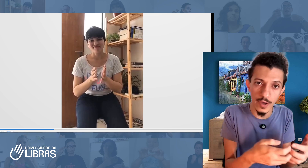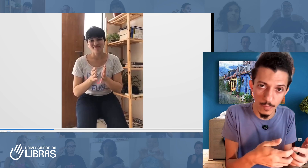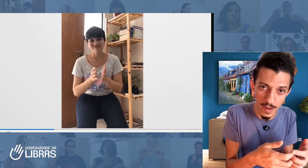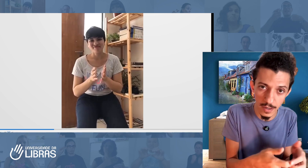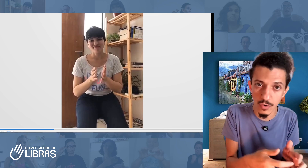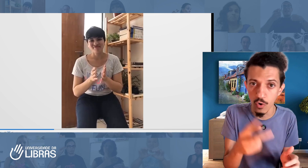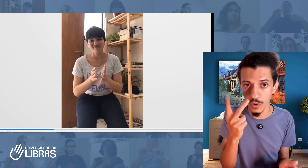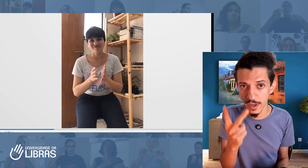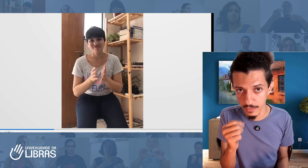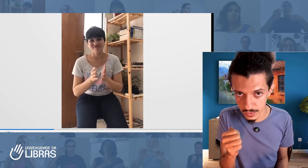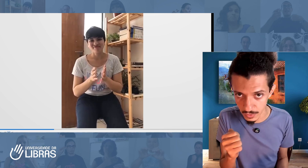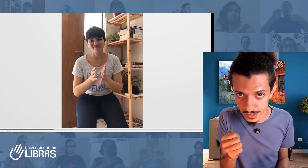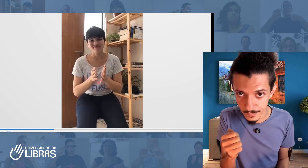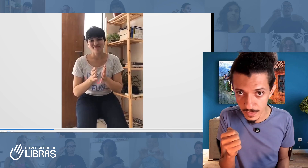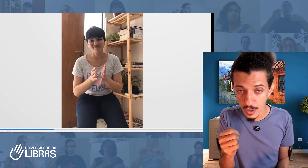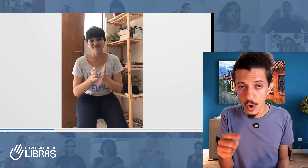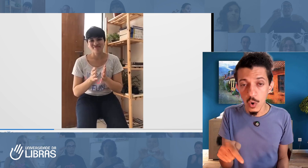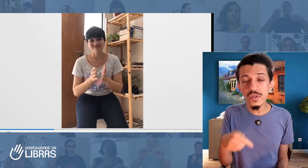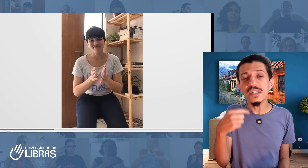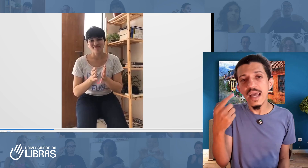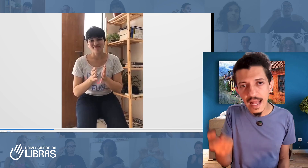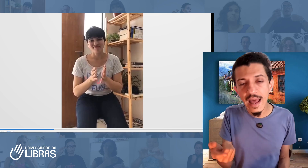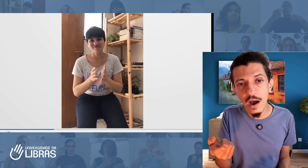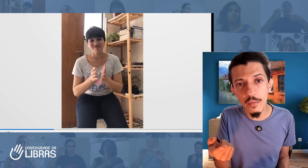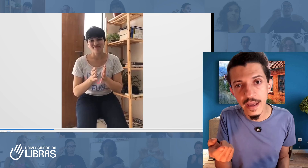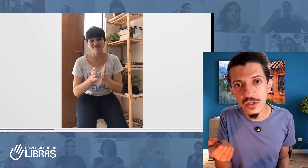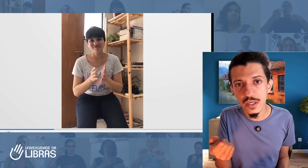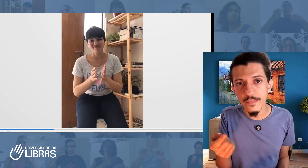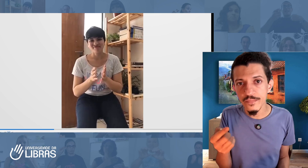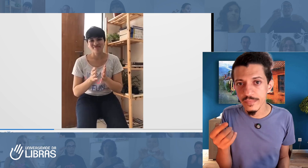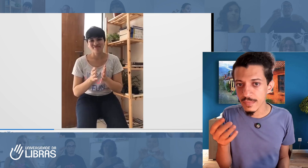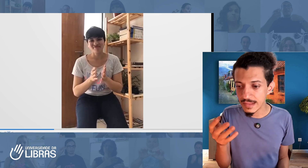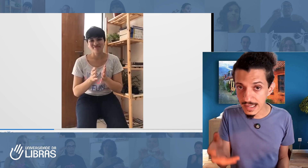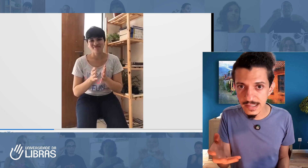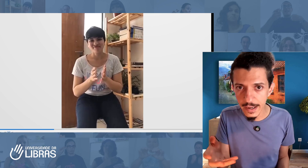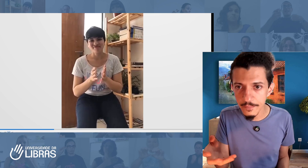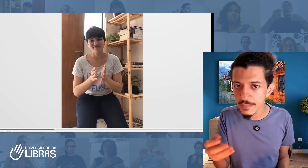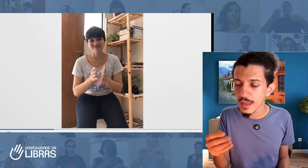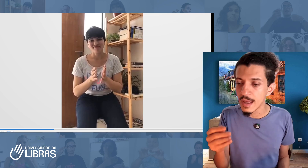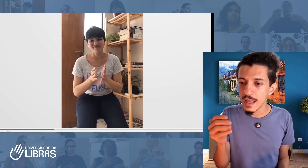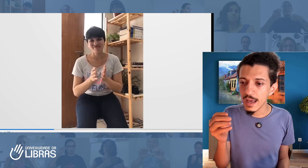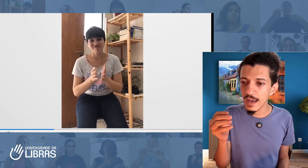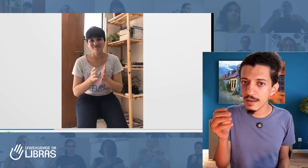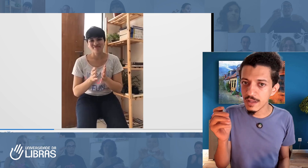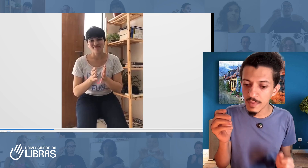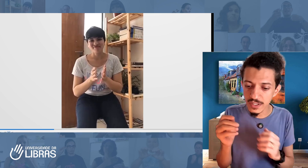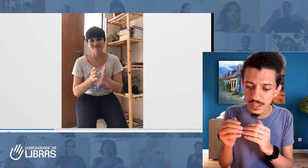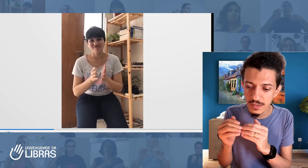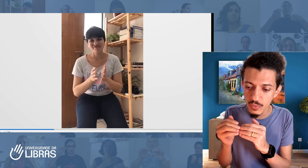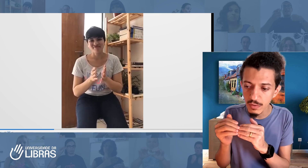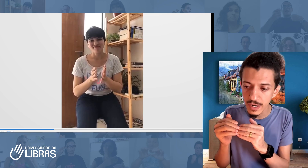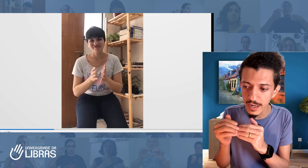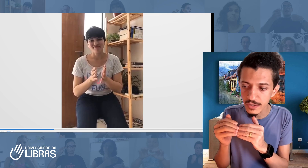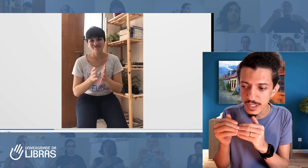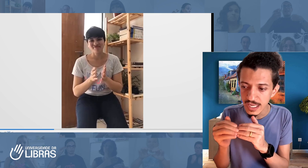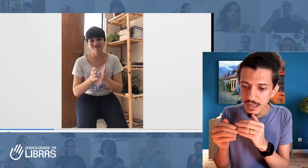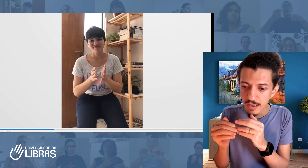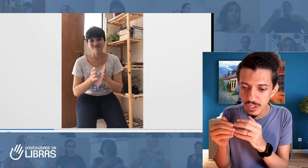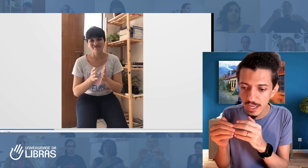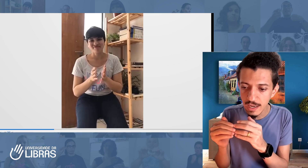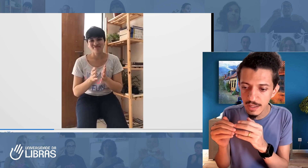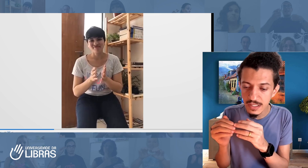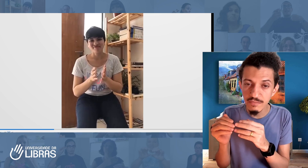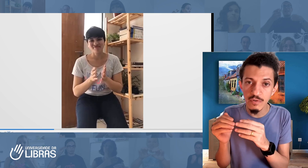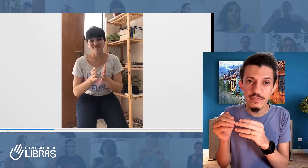mãe morrer no parto, ou morrerem os dois. Ou se ele realmente nascer, tem uma chance muito grande